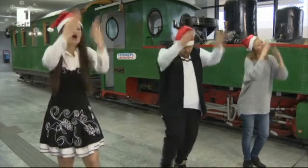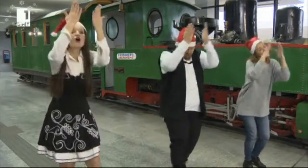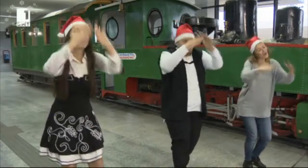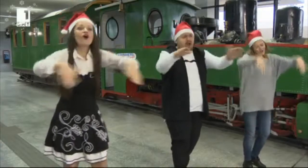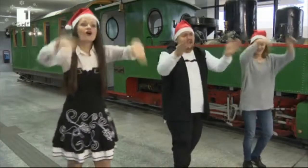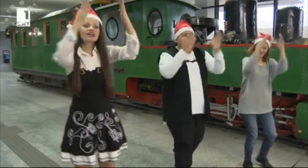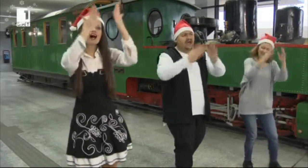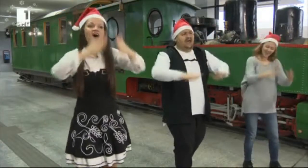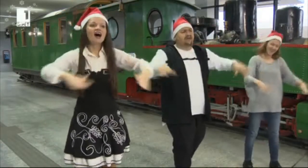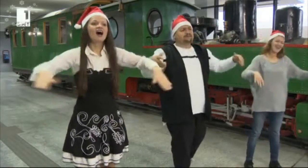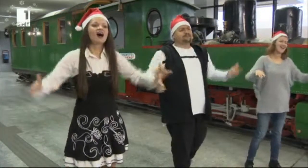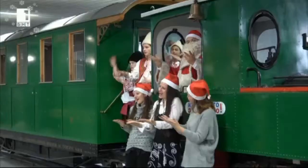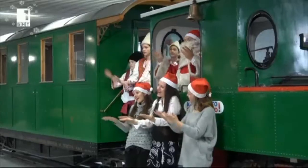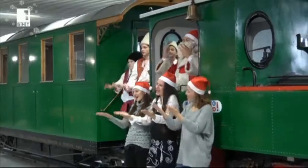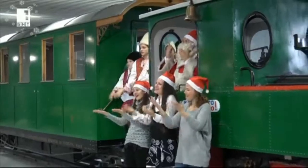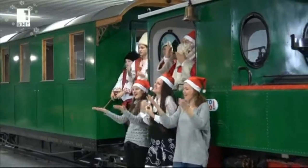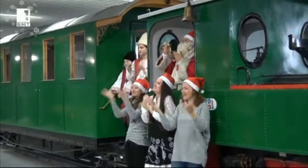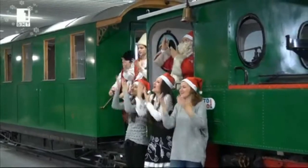Колена, колена,